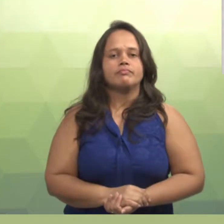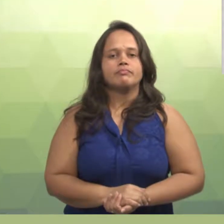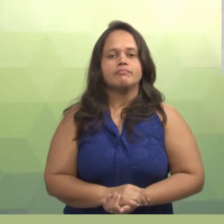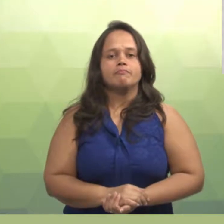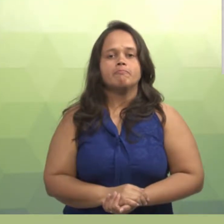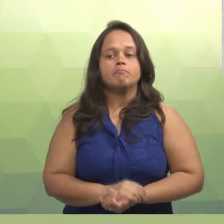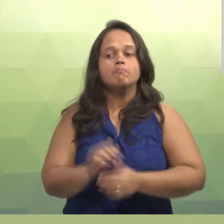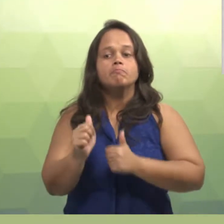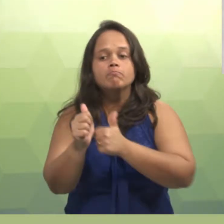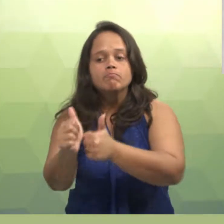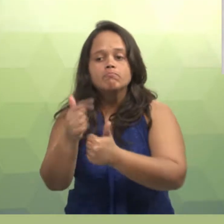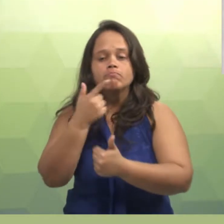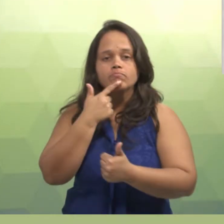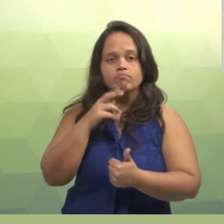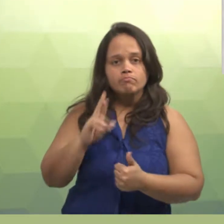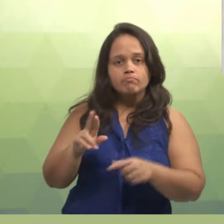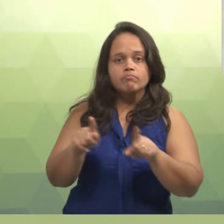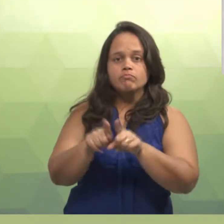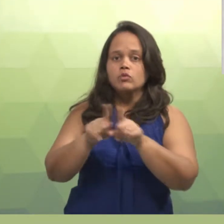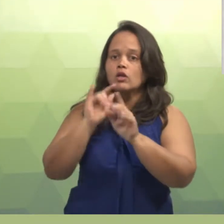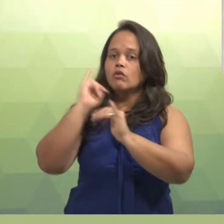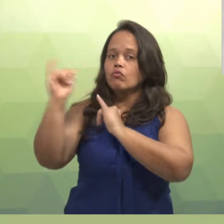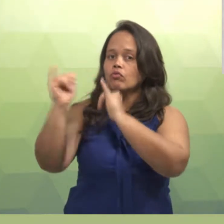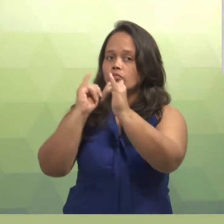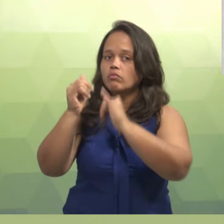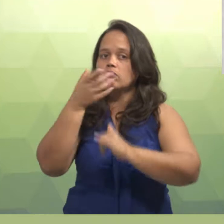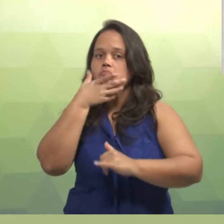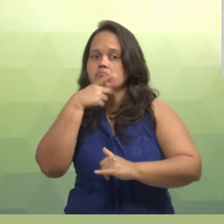Acompanhar a sua recuperação, além de informar